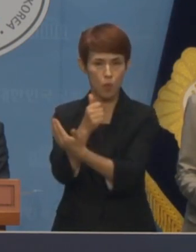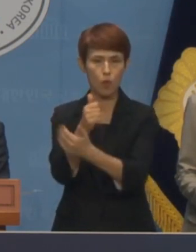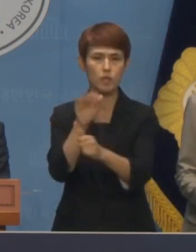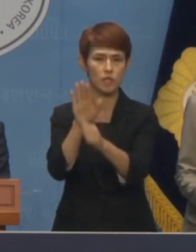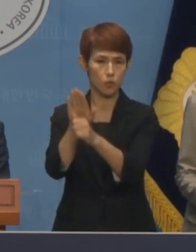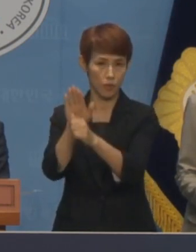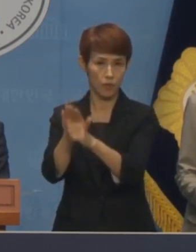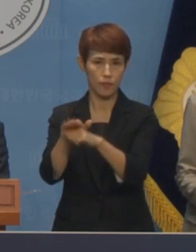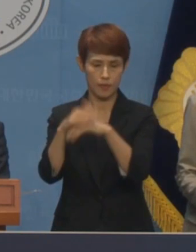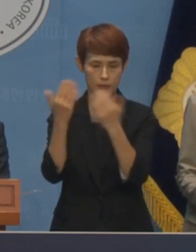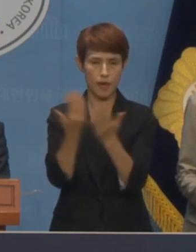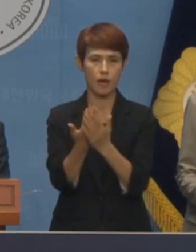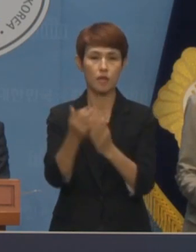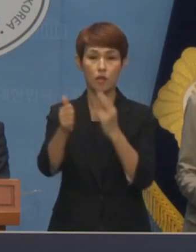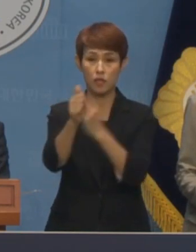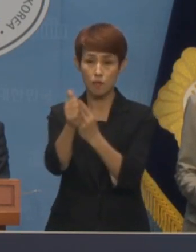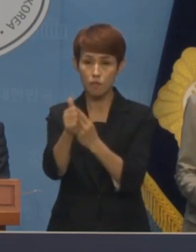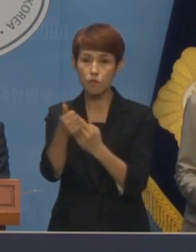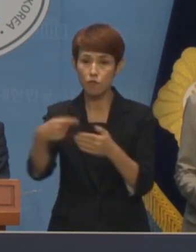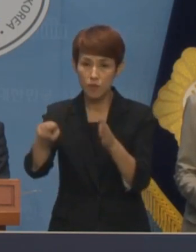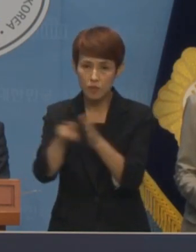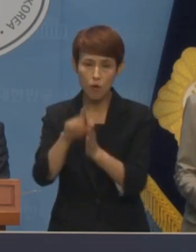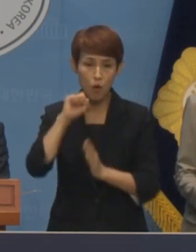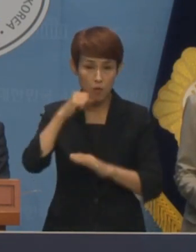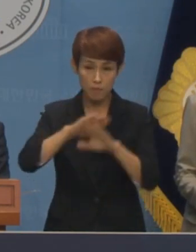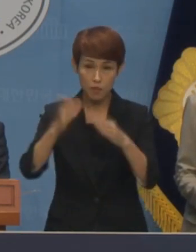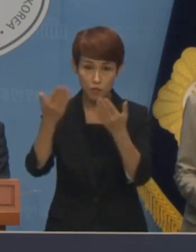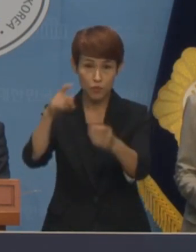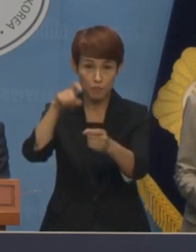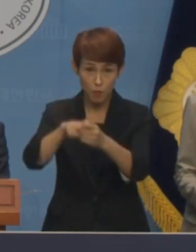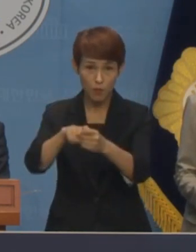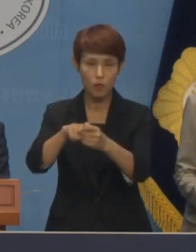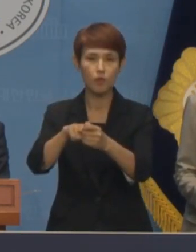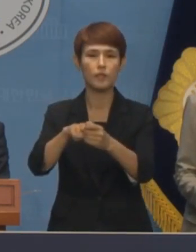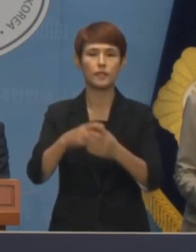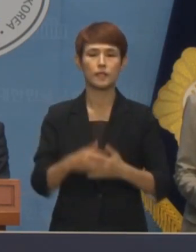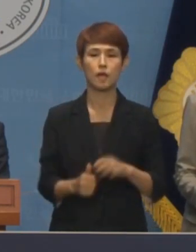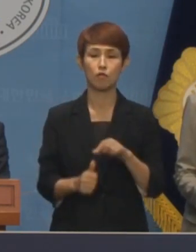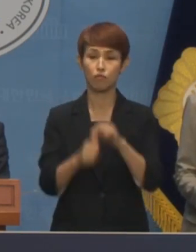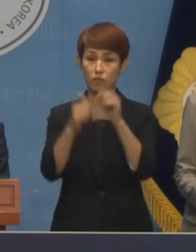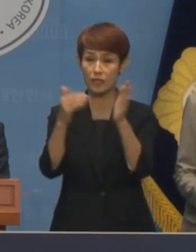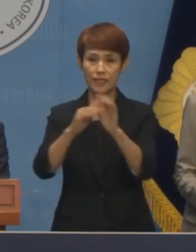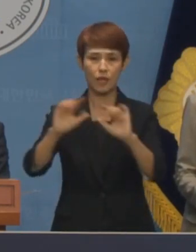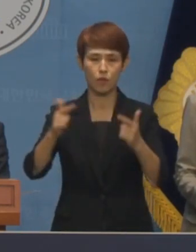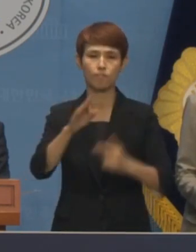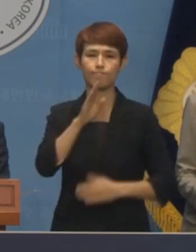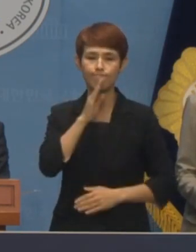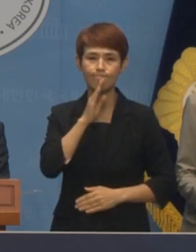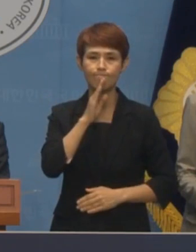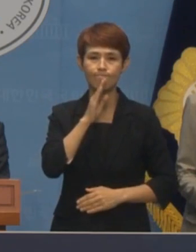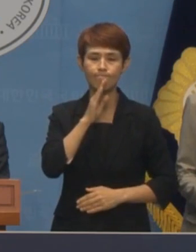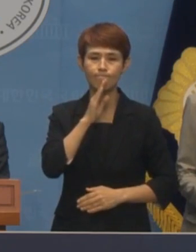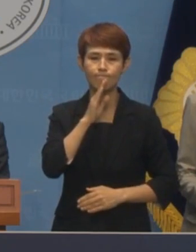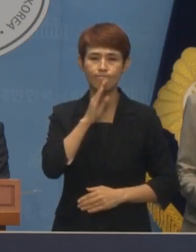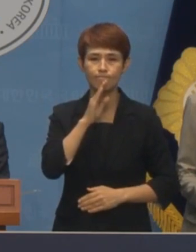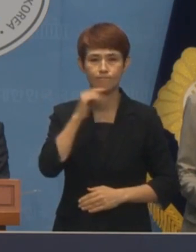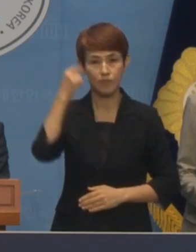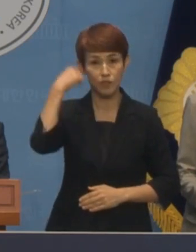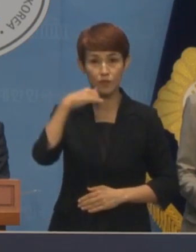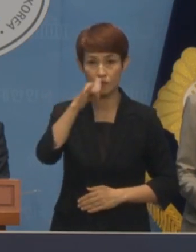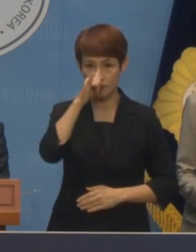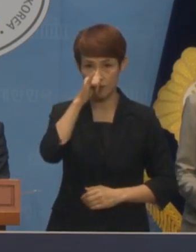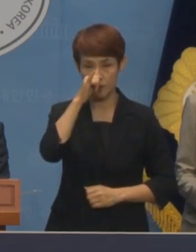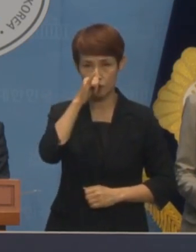조치까지 선생님들의 어려움을 해결하기 위해 단순히 구호에 그치는 것이 아닌 실제로 피부에 와닿을 수 있는